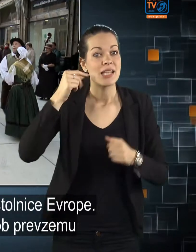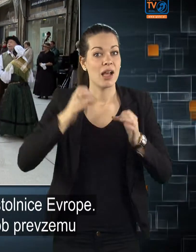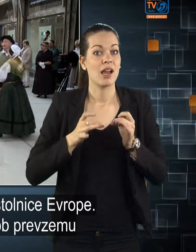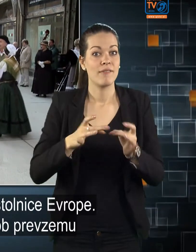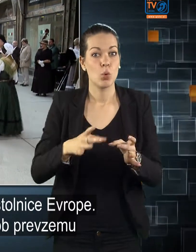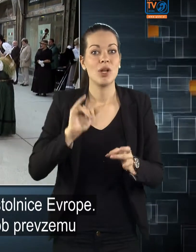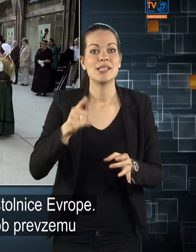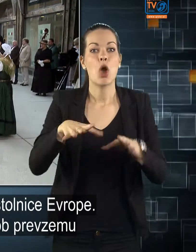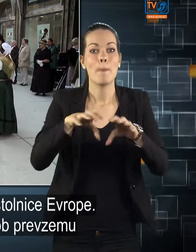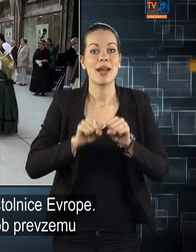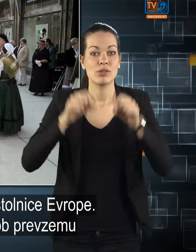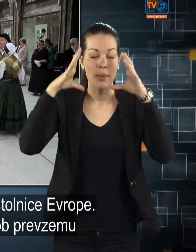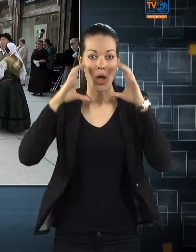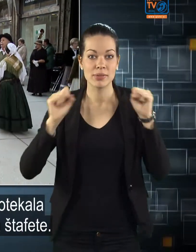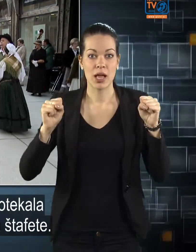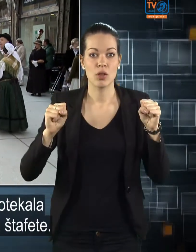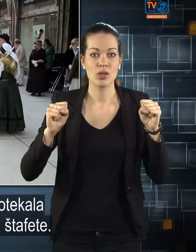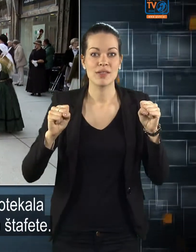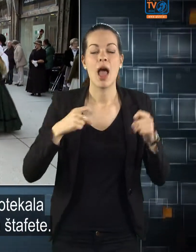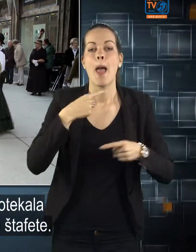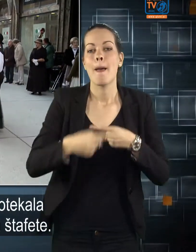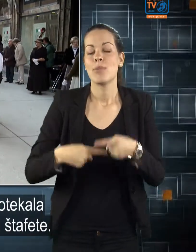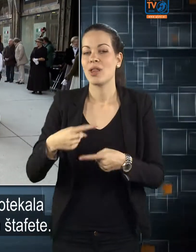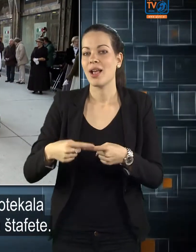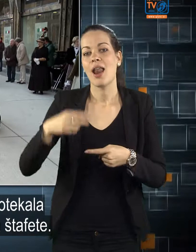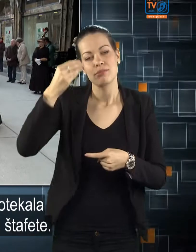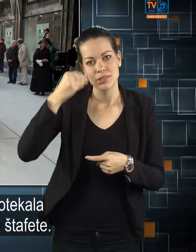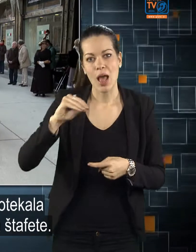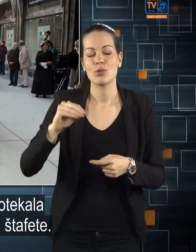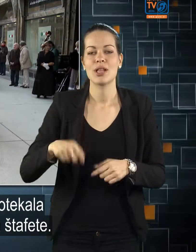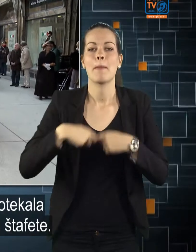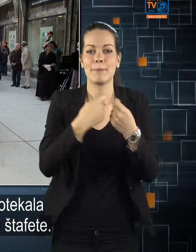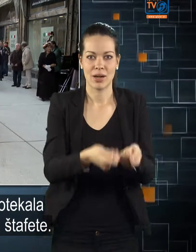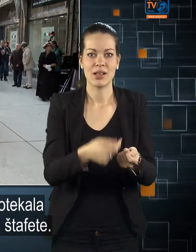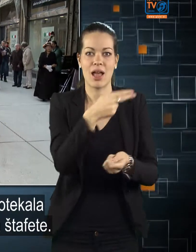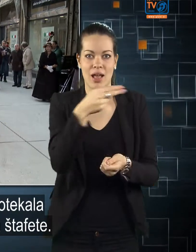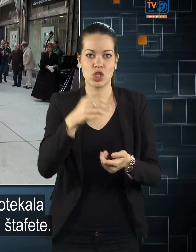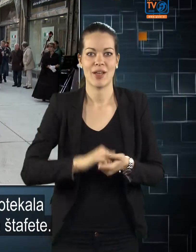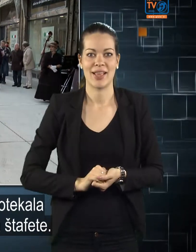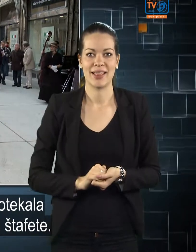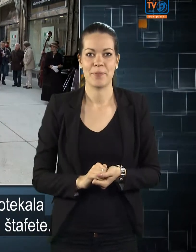Na Cankarjevi ulici je v prevzemu ambasadorstva potekala slavnostna predaja štafete.